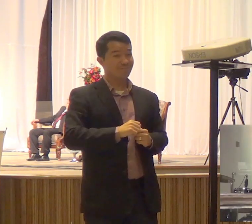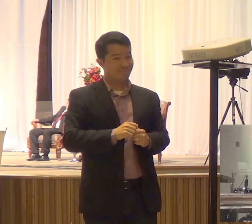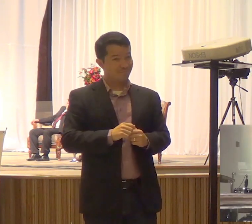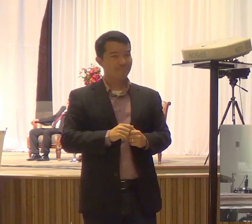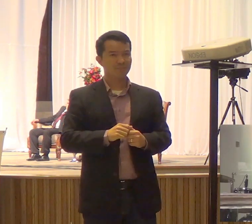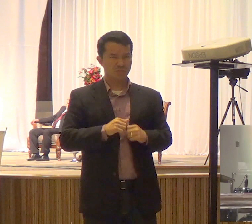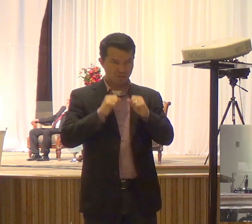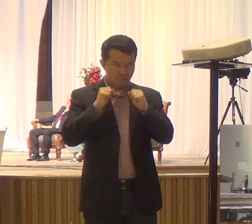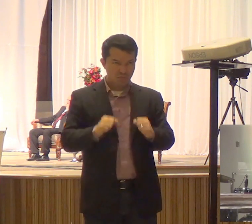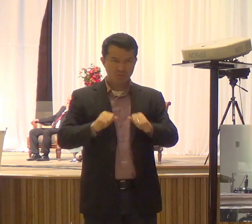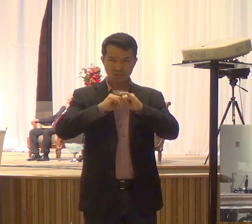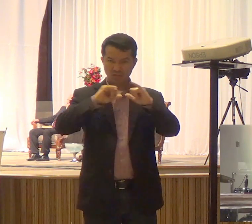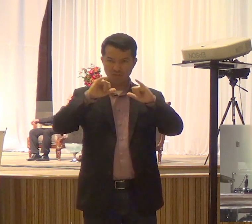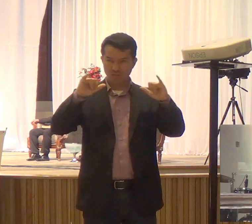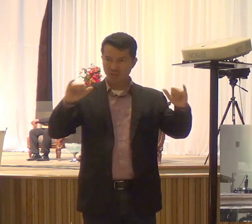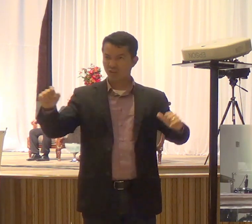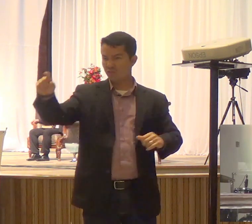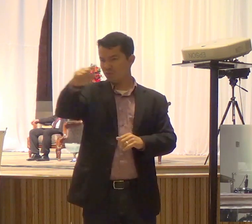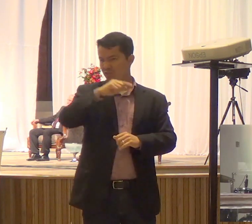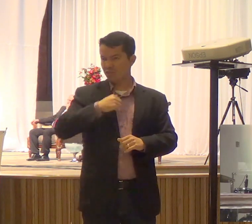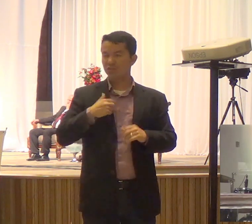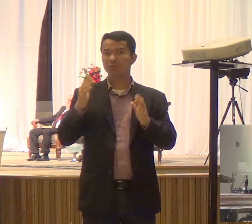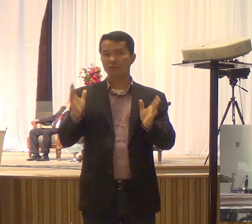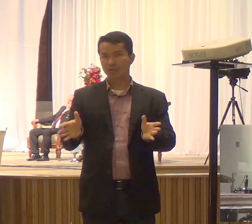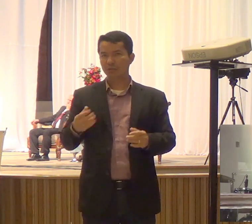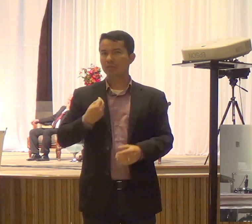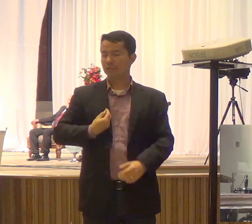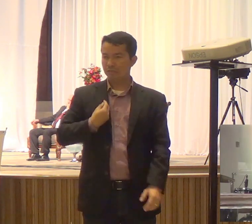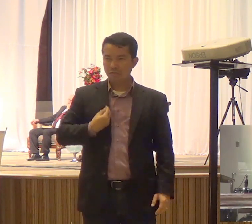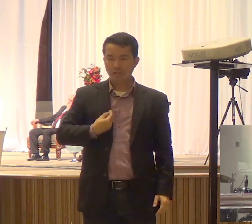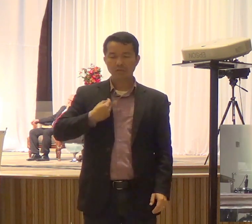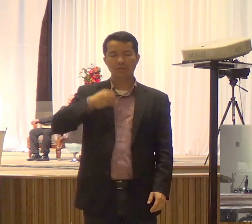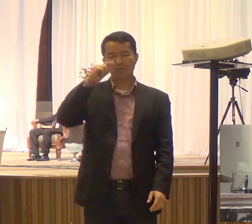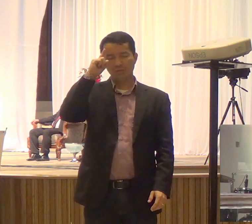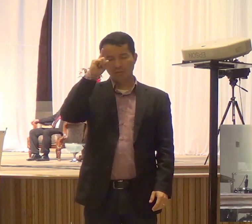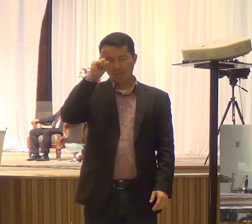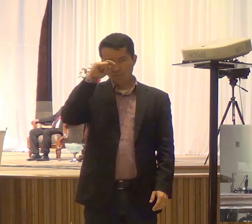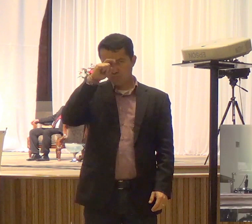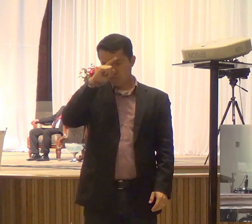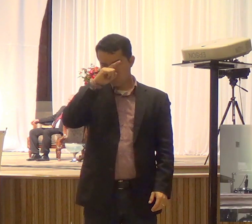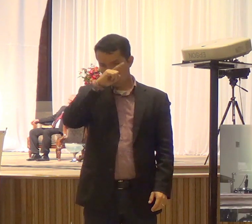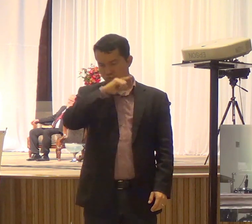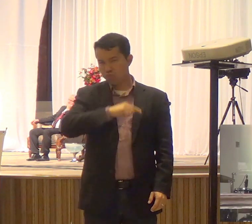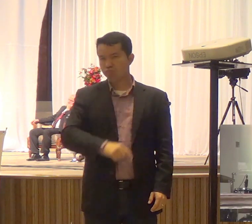E posso te dizer uma coisa, eu tenho passado fases muito complicadas na minha vida,